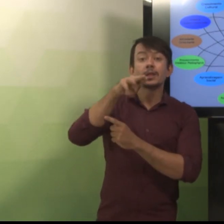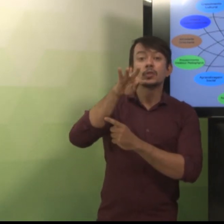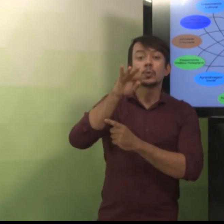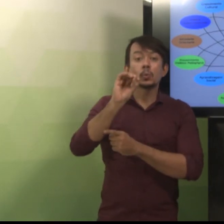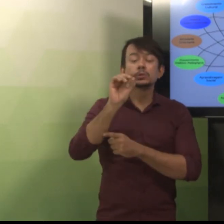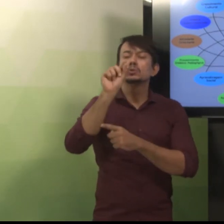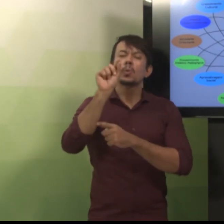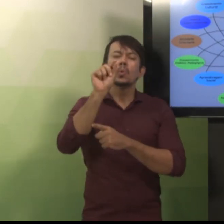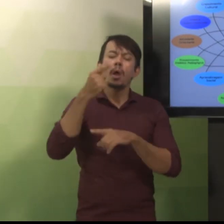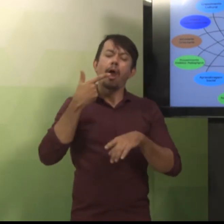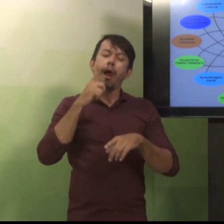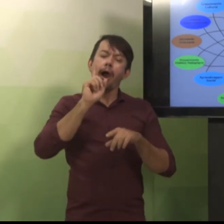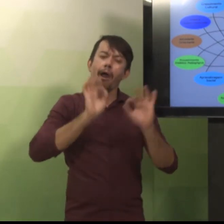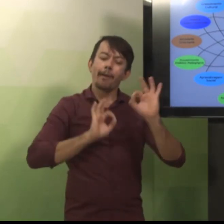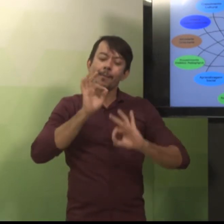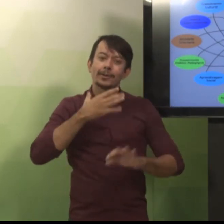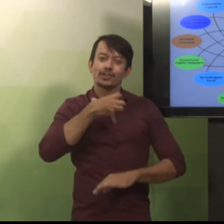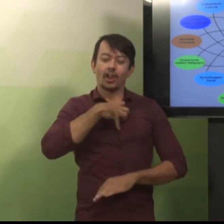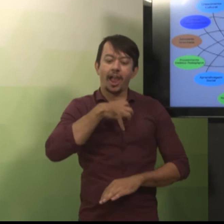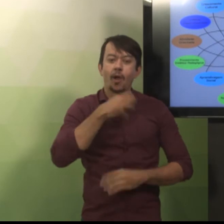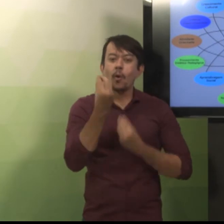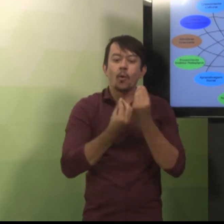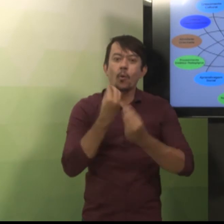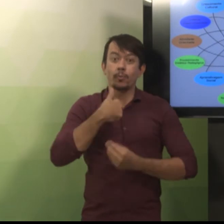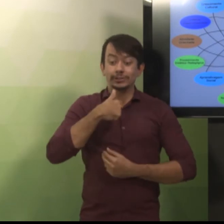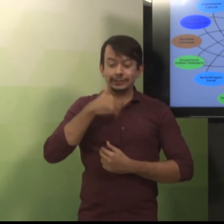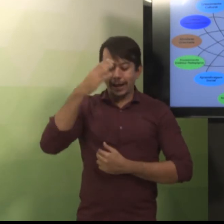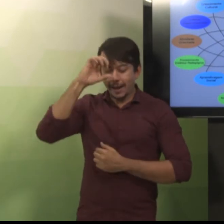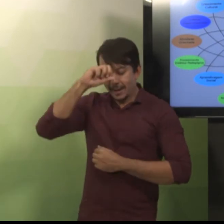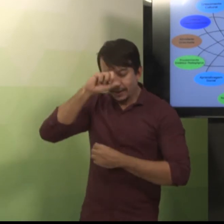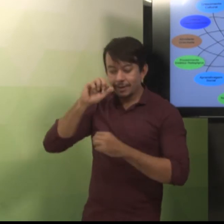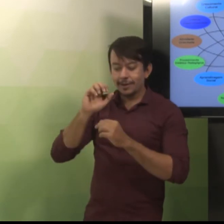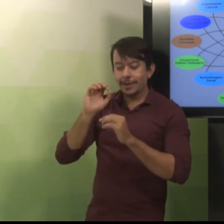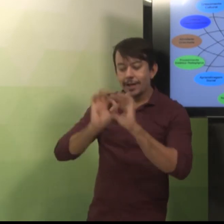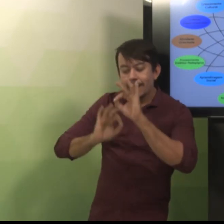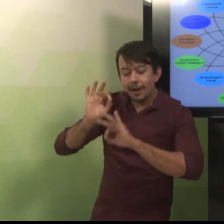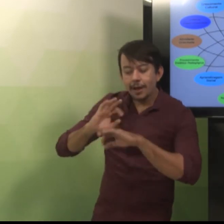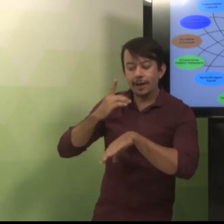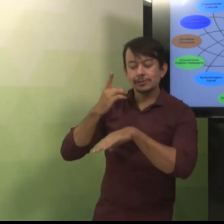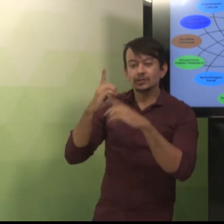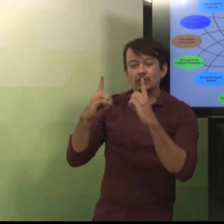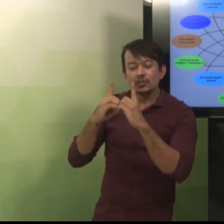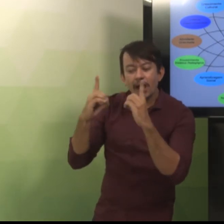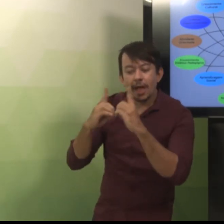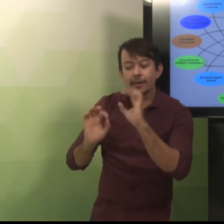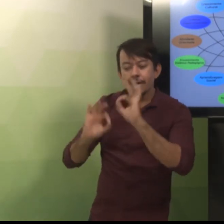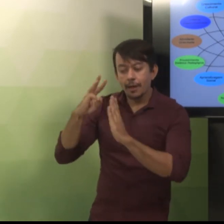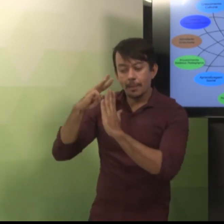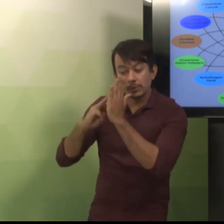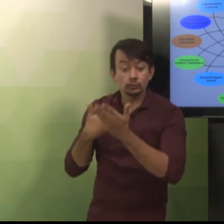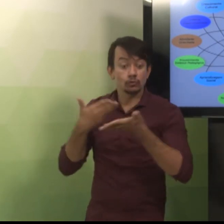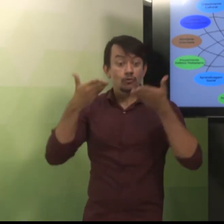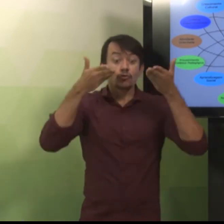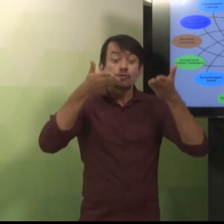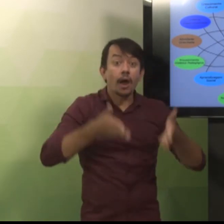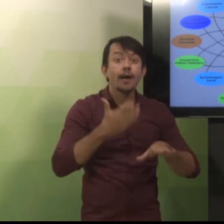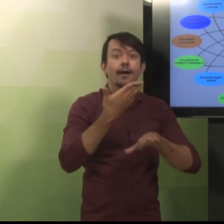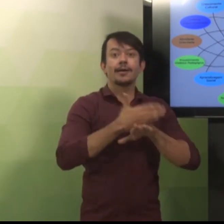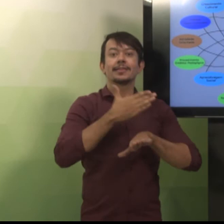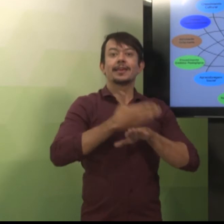Quanto ao treinamento, então, é o jeito de organizar uma metodologia, uma